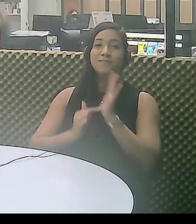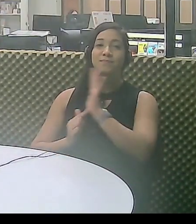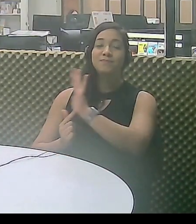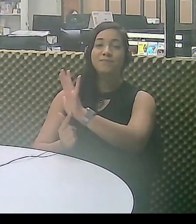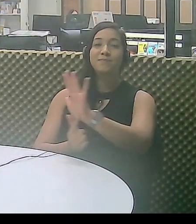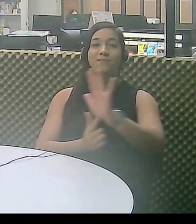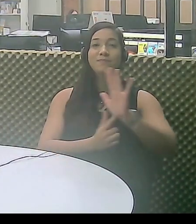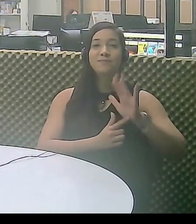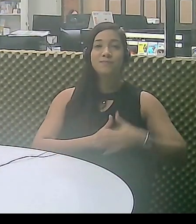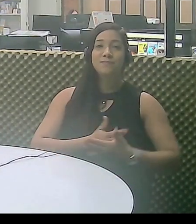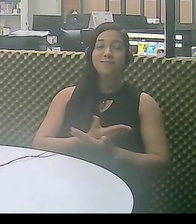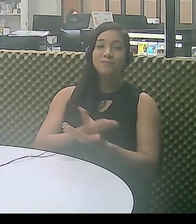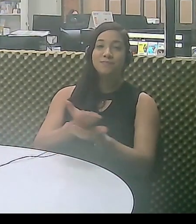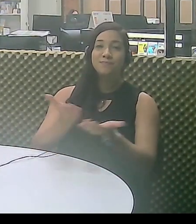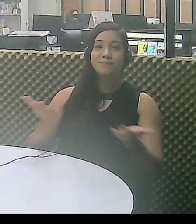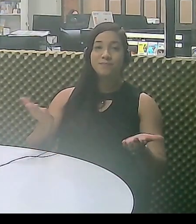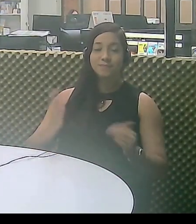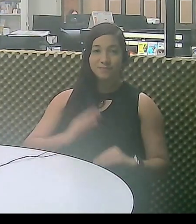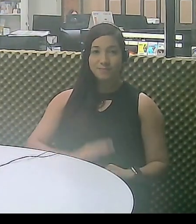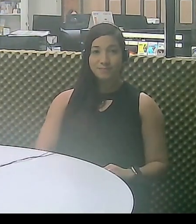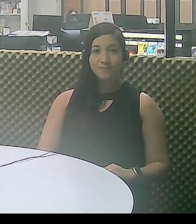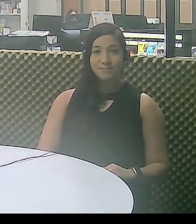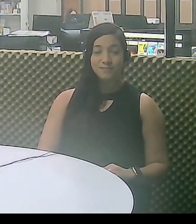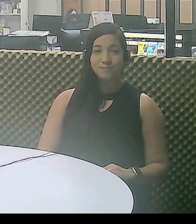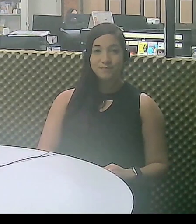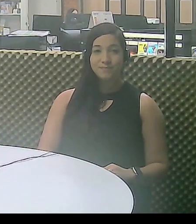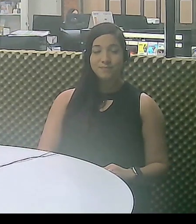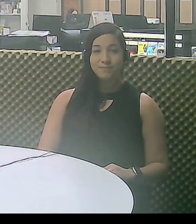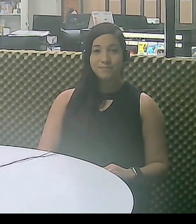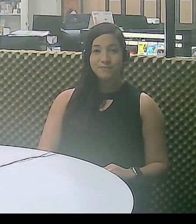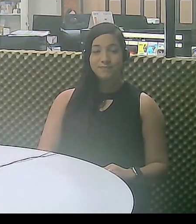Uberlândia no ar pra você.